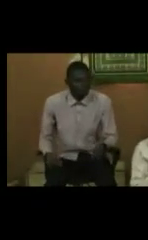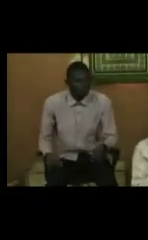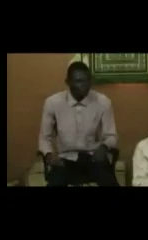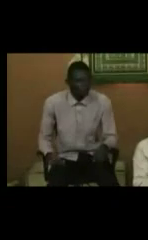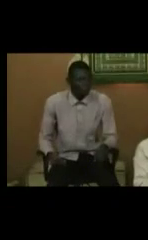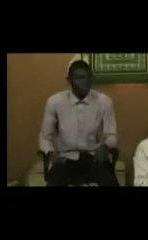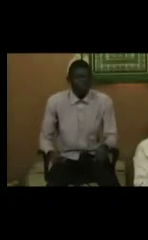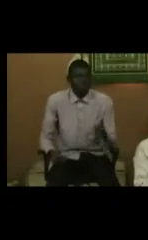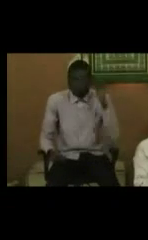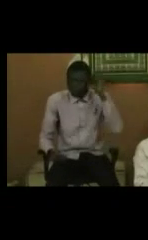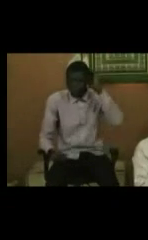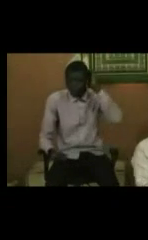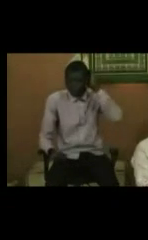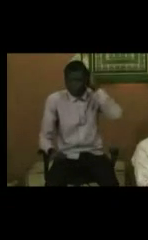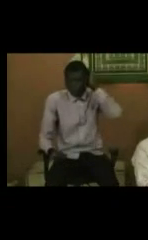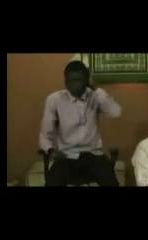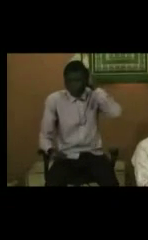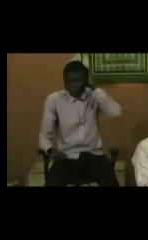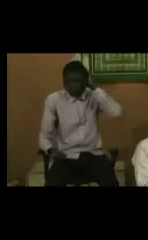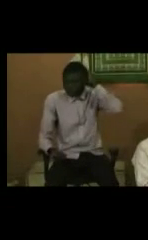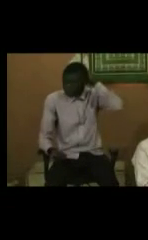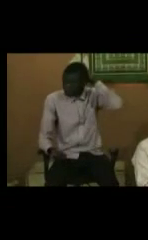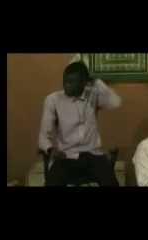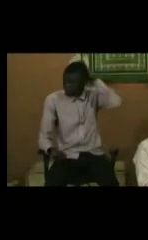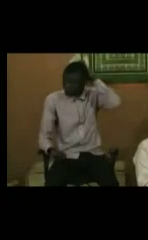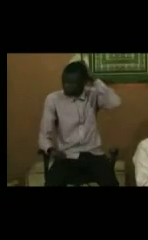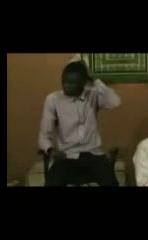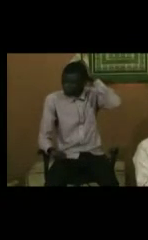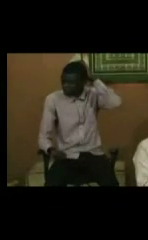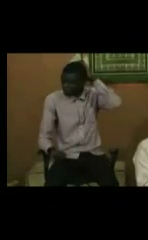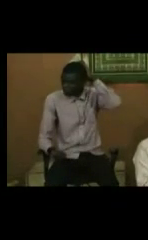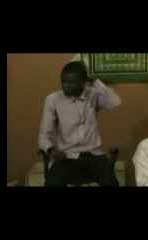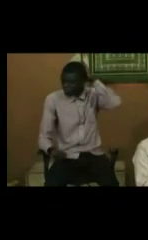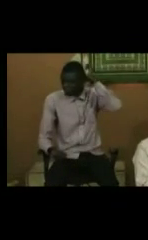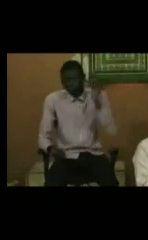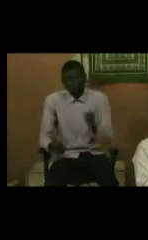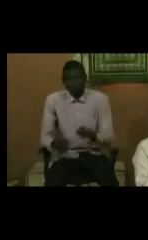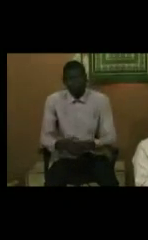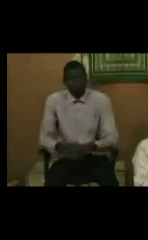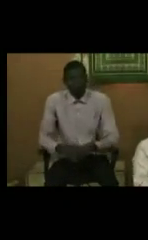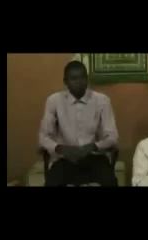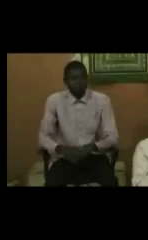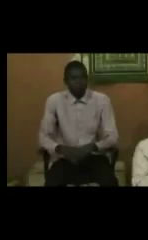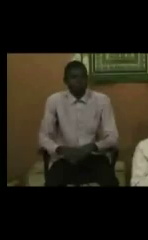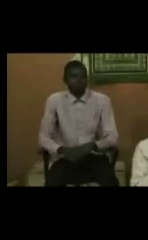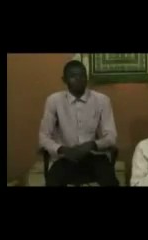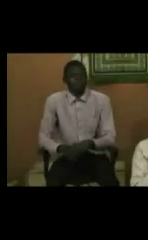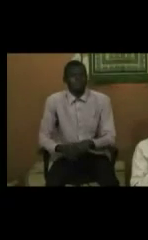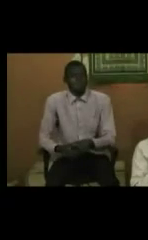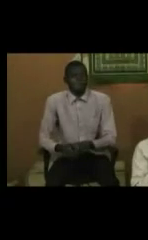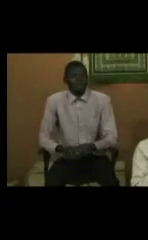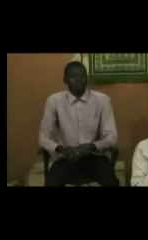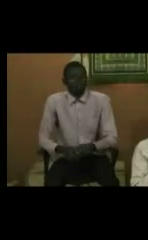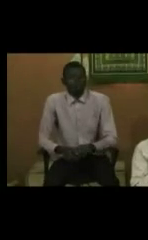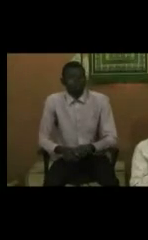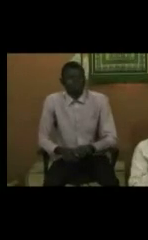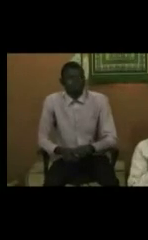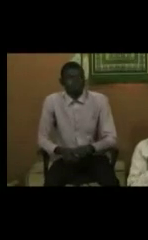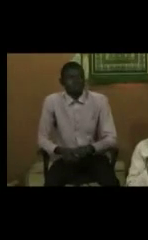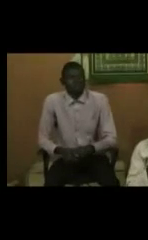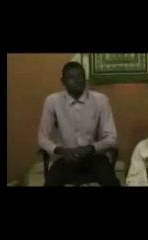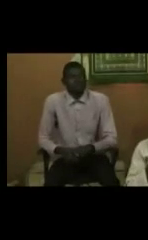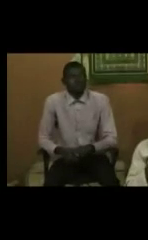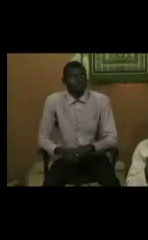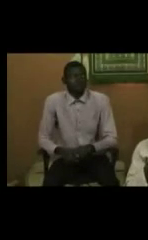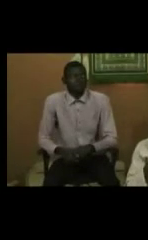de rokuma se bi ko si problem mo ma okan wa ti bale Olorun ti fi ese e bori ko si pe keferi kan